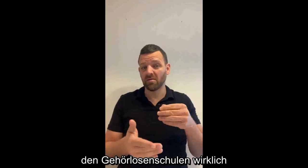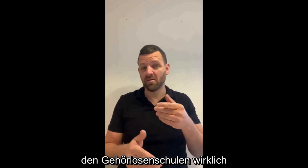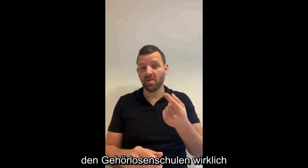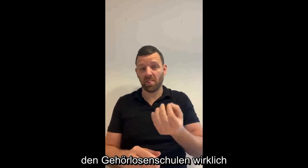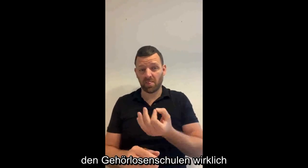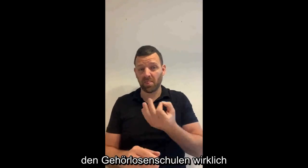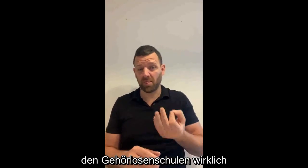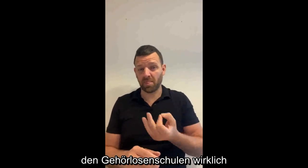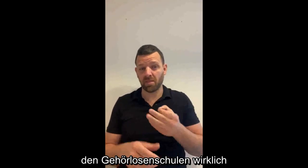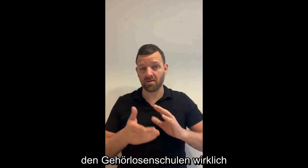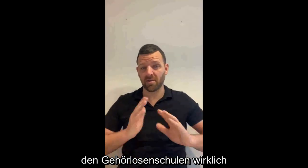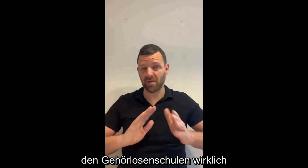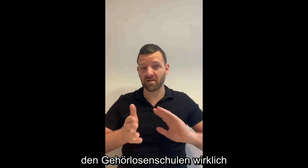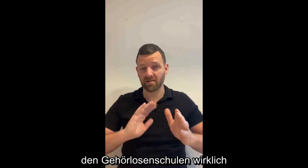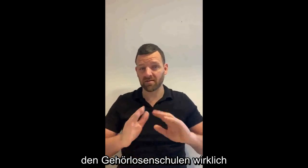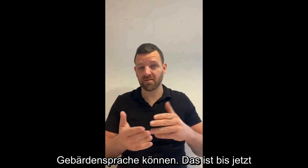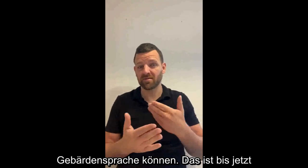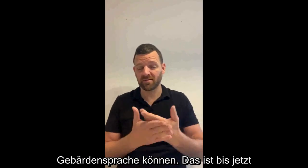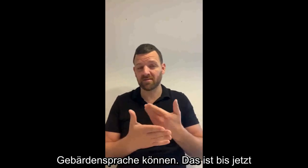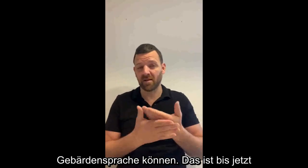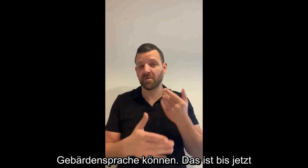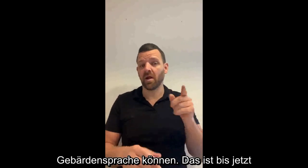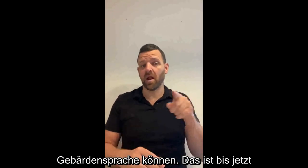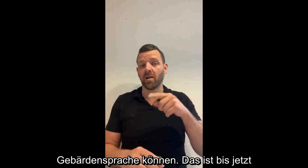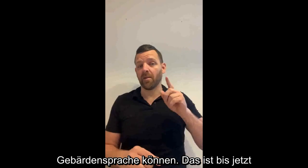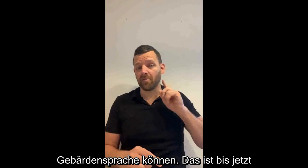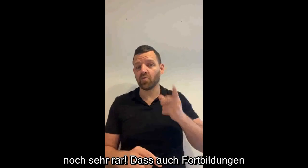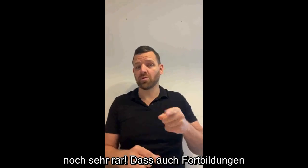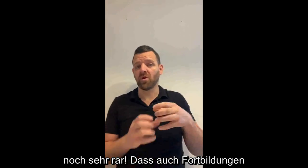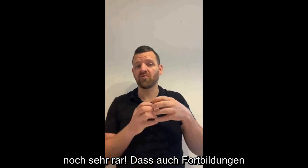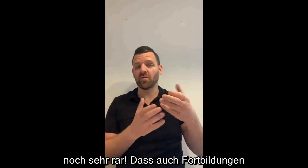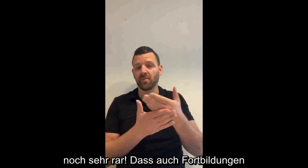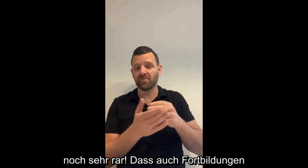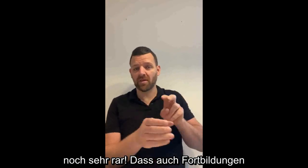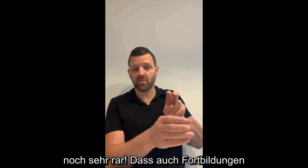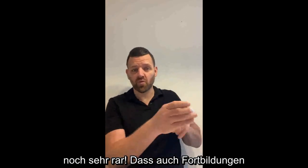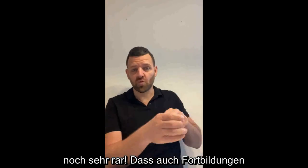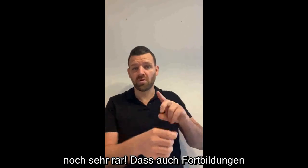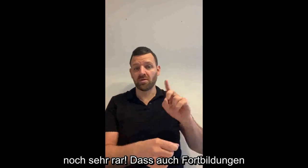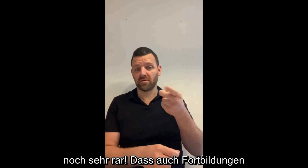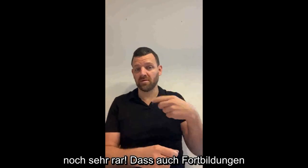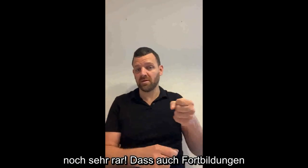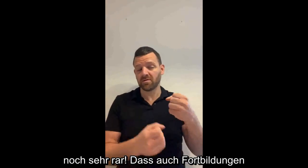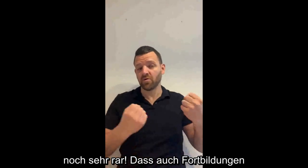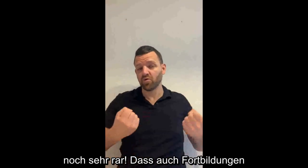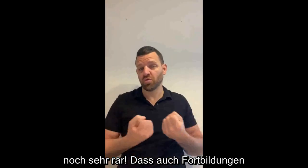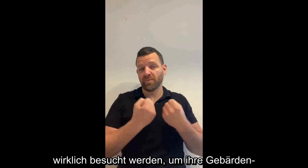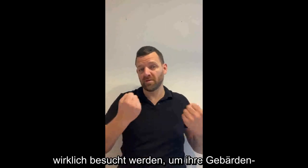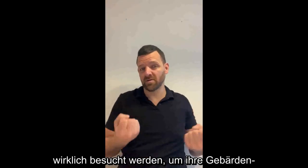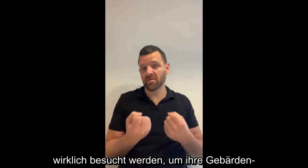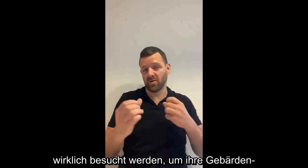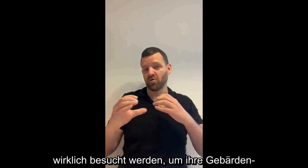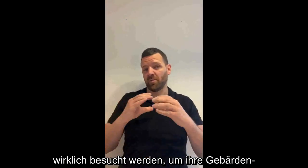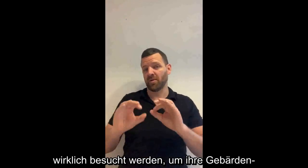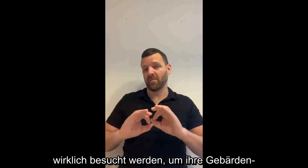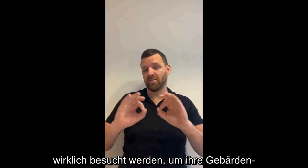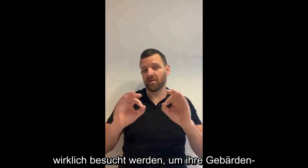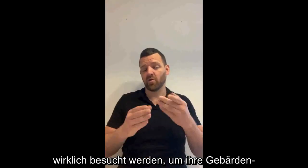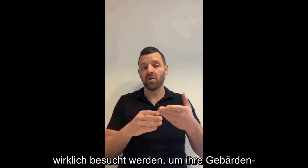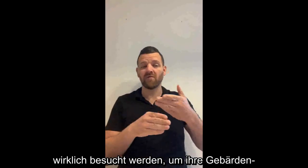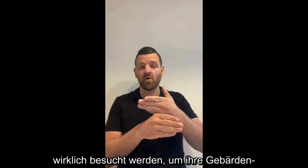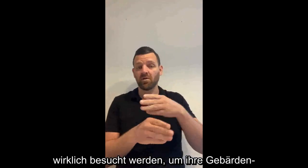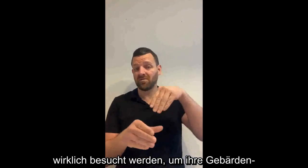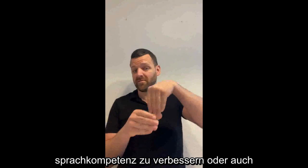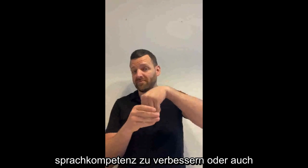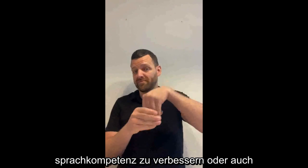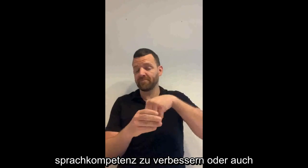an den gehörlosen Schulen wirklich Gebärdensprache können das ist bis jetzt noch sehr rar dass auch Fortbildungen wirklich besucht